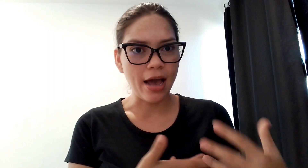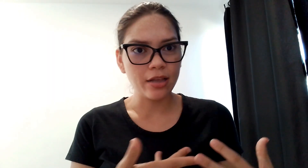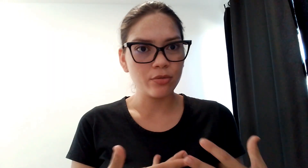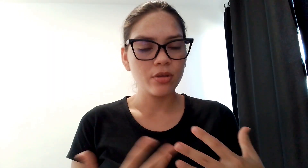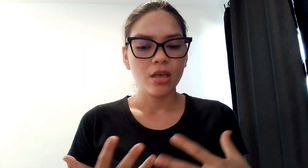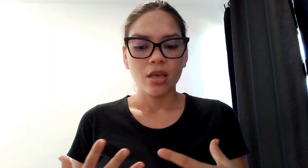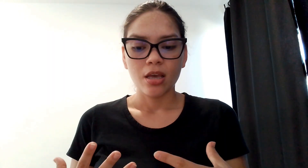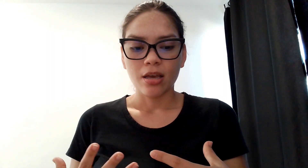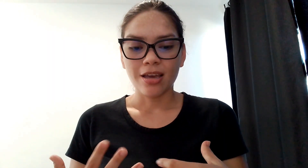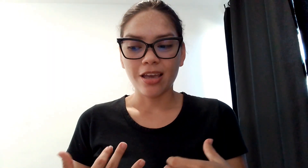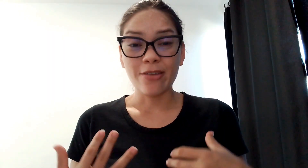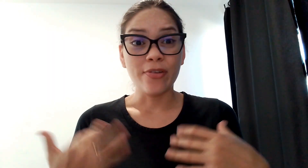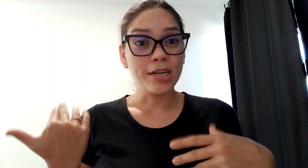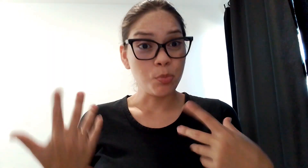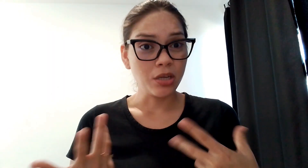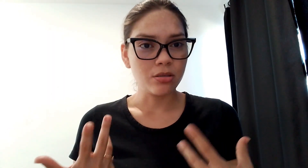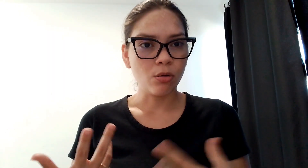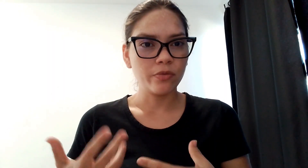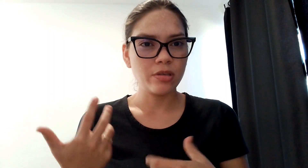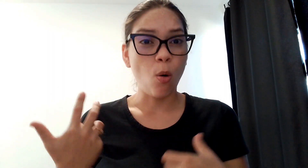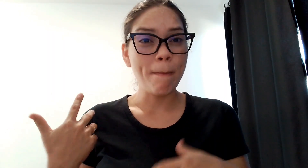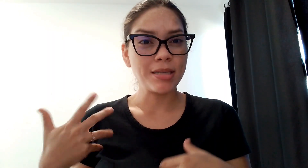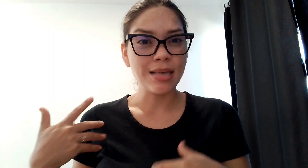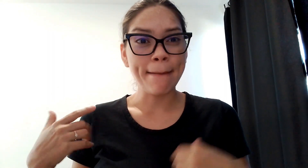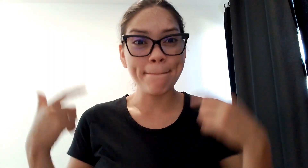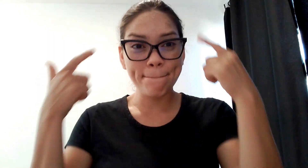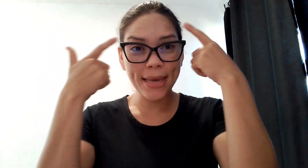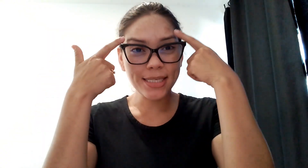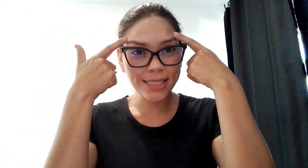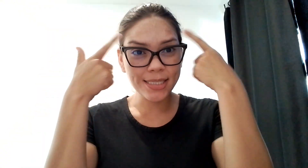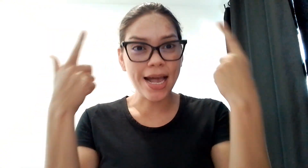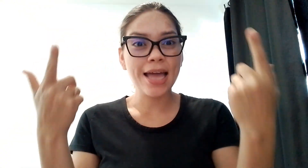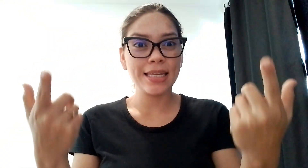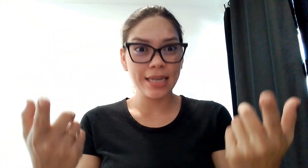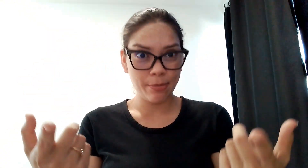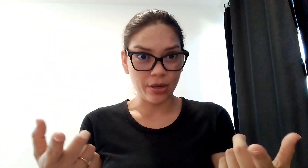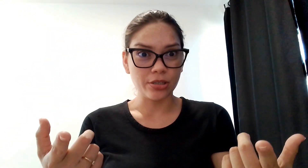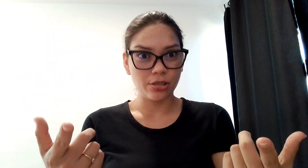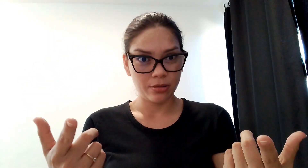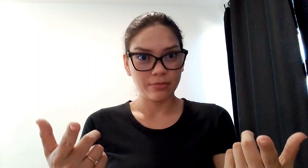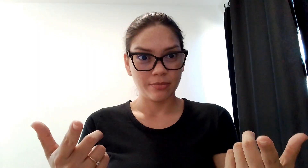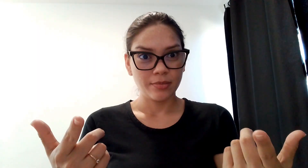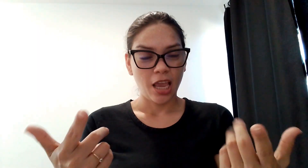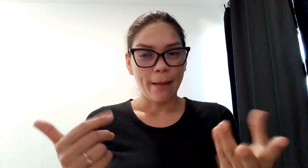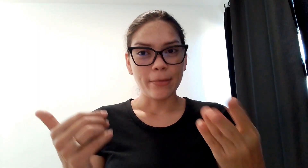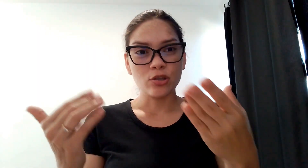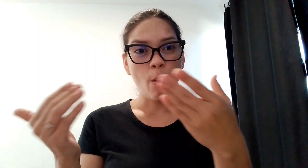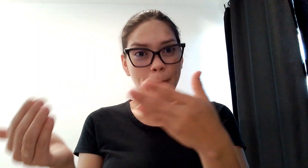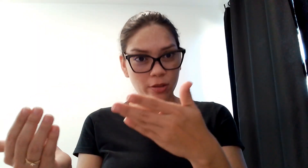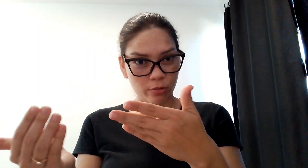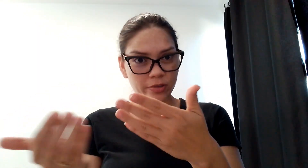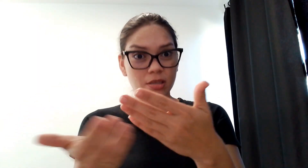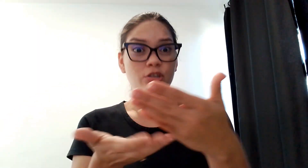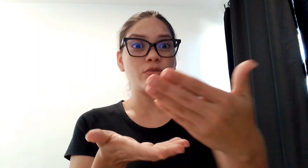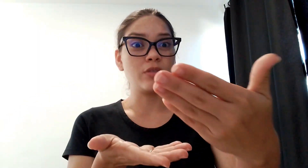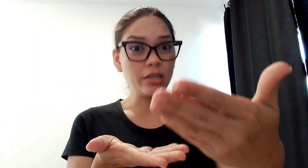errado? Infelizmente, é só quando você começar a pensar em Libras. Mas no momento, quando você está